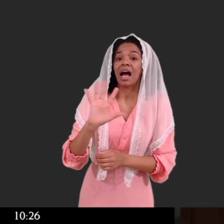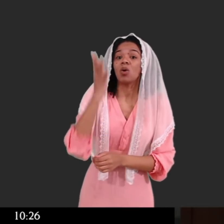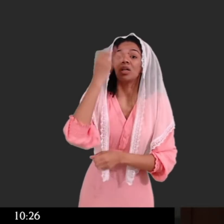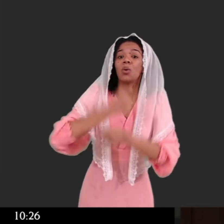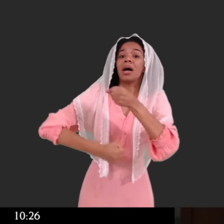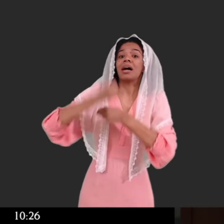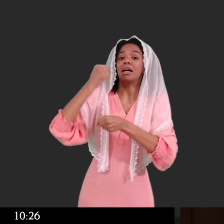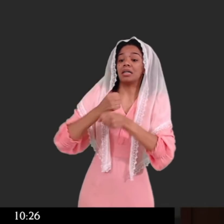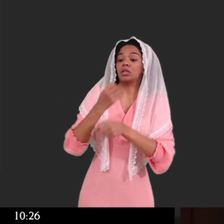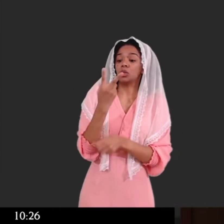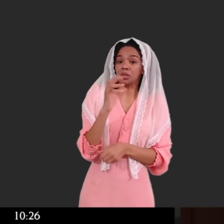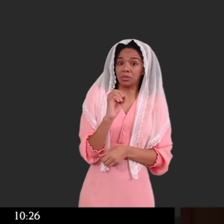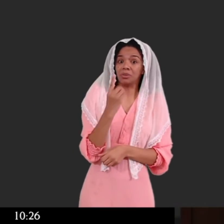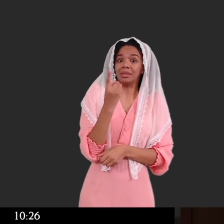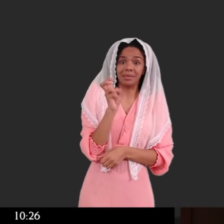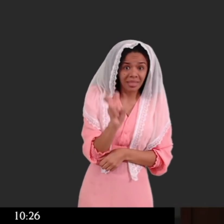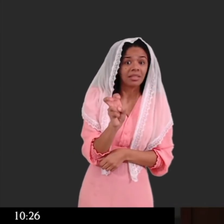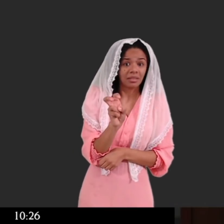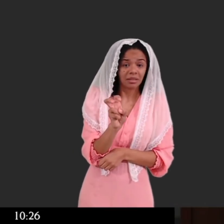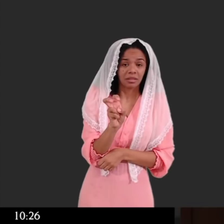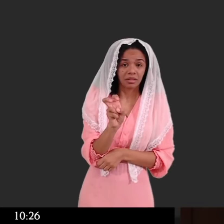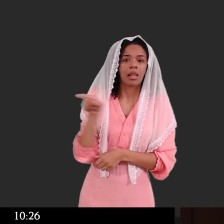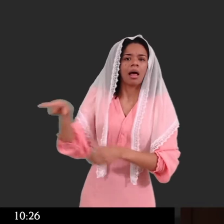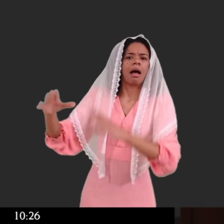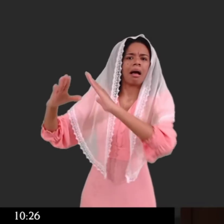2015, esses irmãos não moram na Ucrânia,